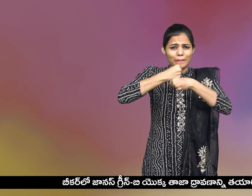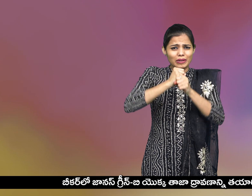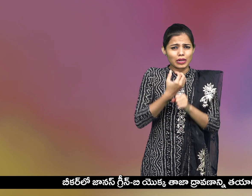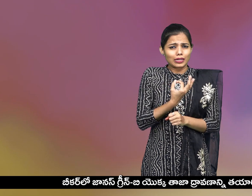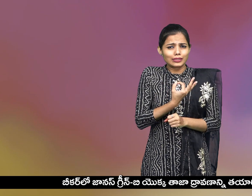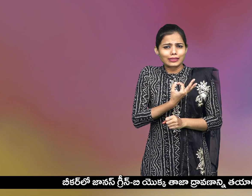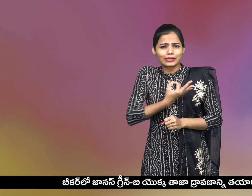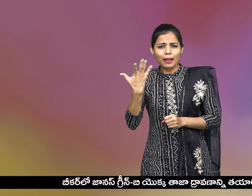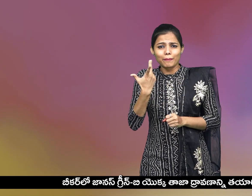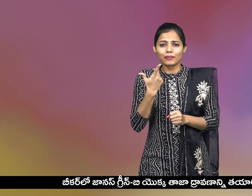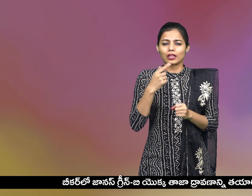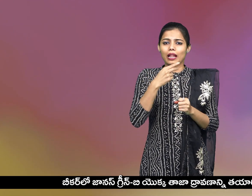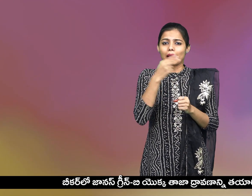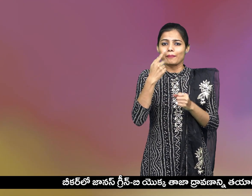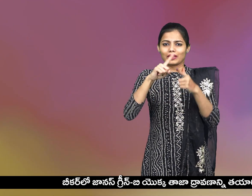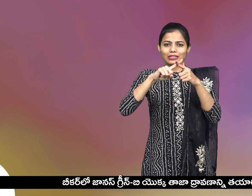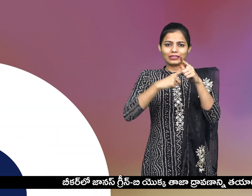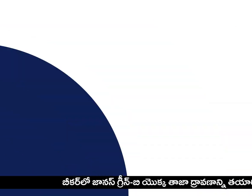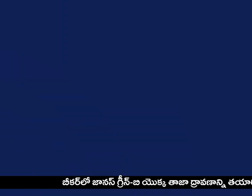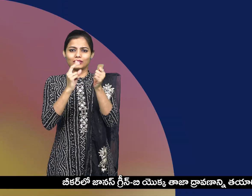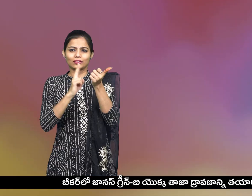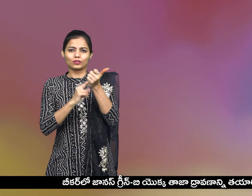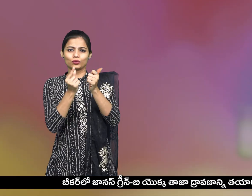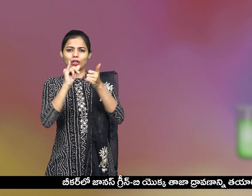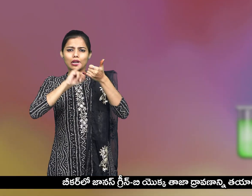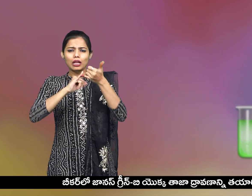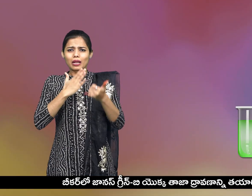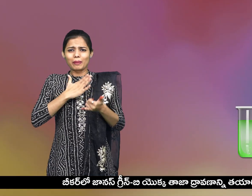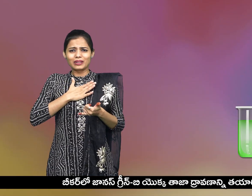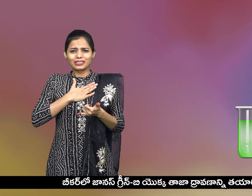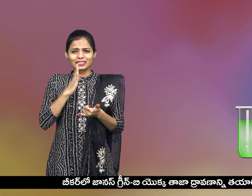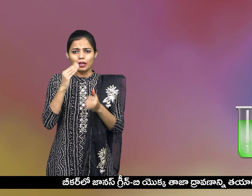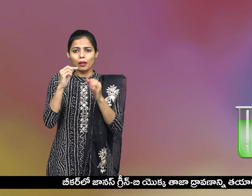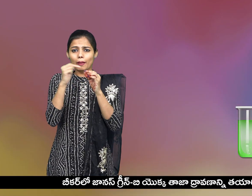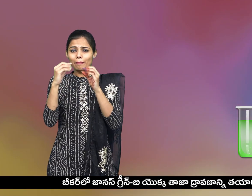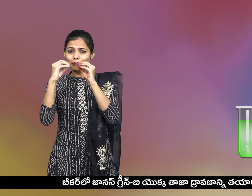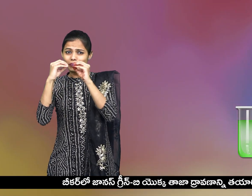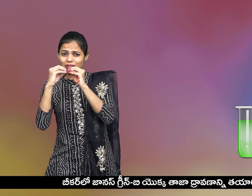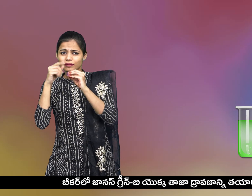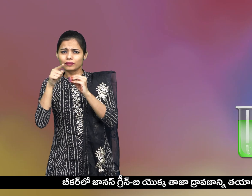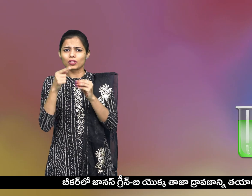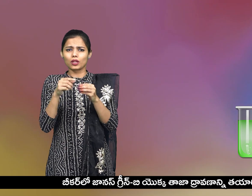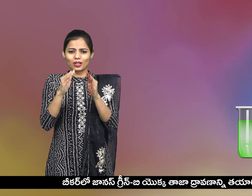బీకర్లో జానస్ గ్రీన్ బి యొక్క తాజా ద్రవాన్ని తయారు చేయండి.